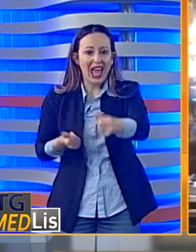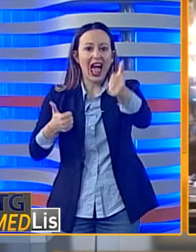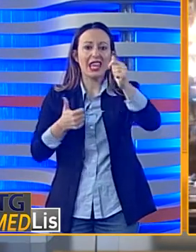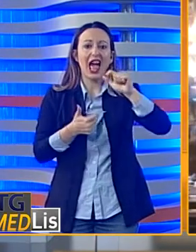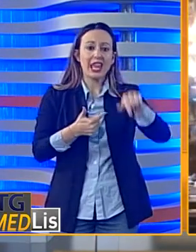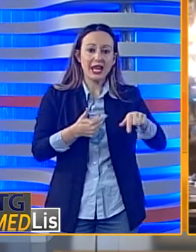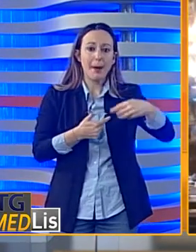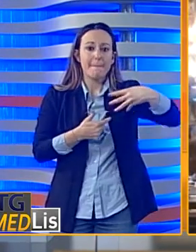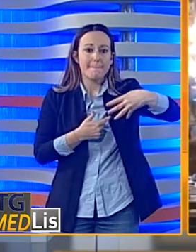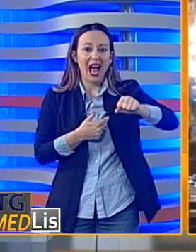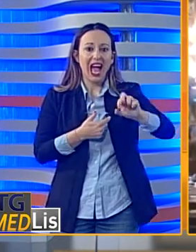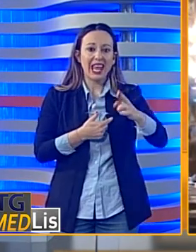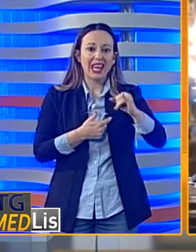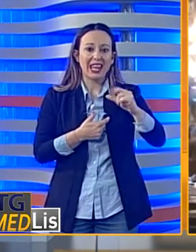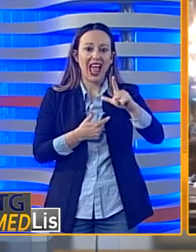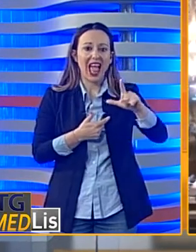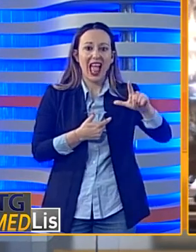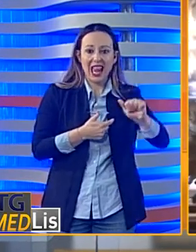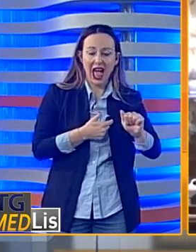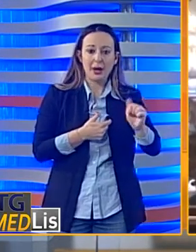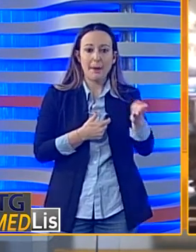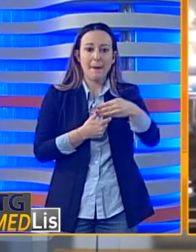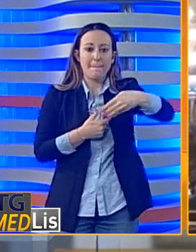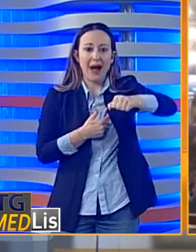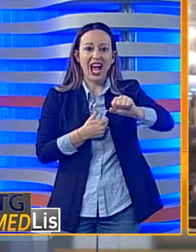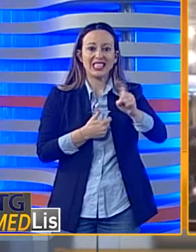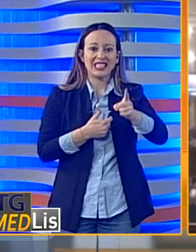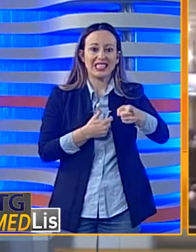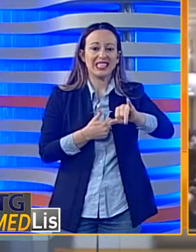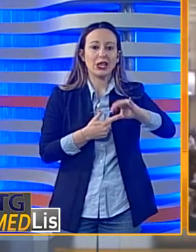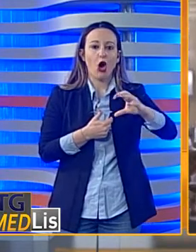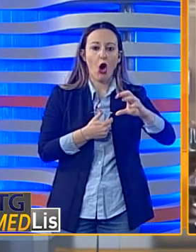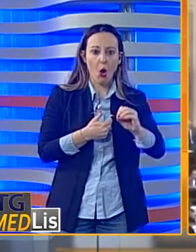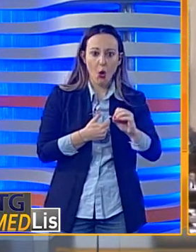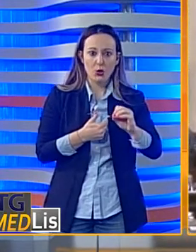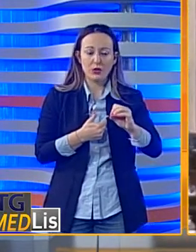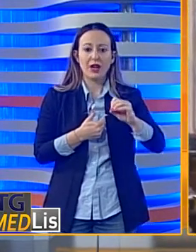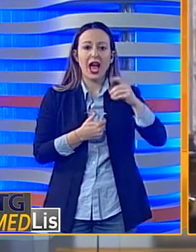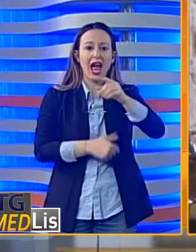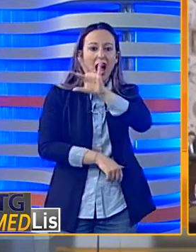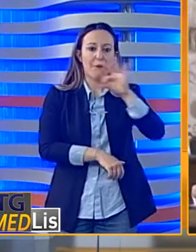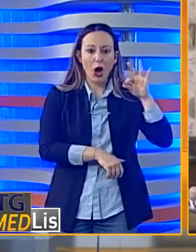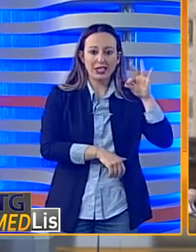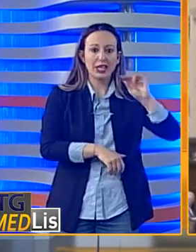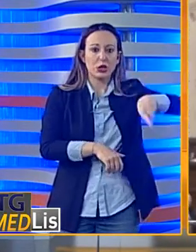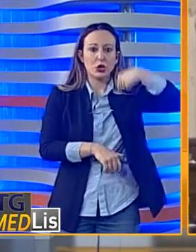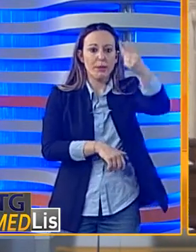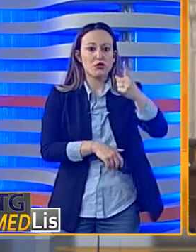Corte Costituzionale che ha bocciato alcune parti della legge.